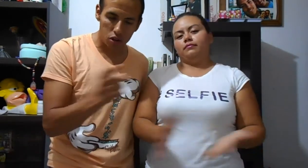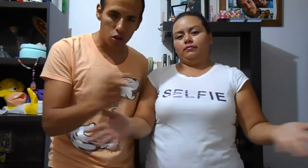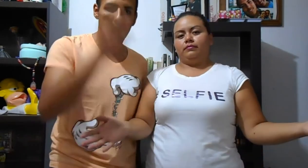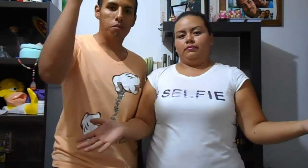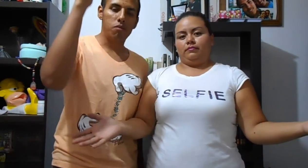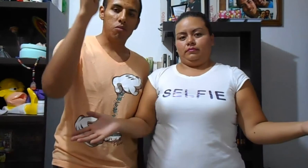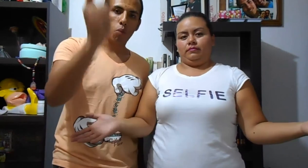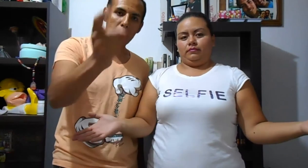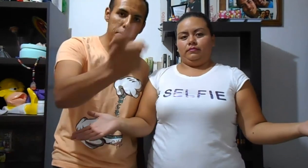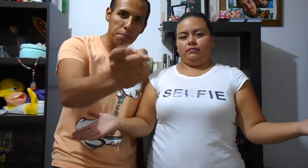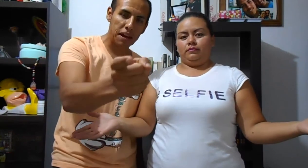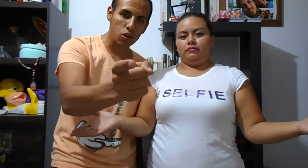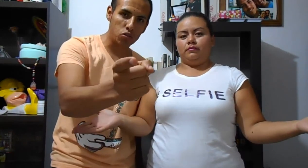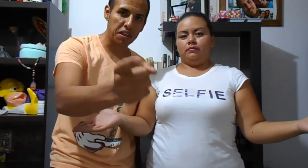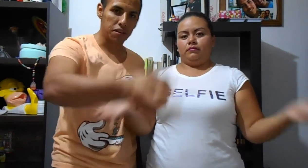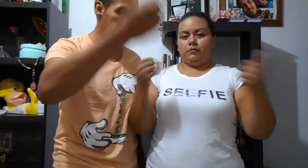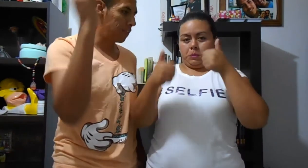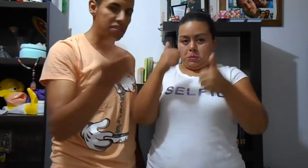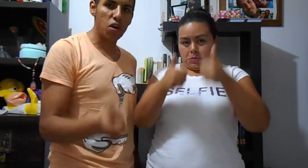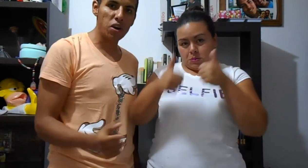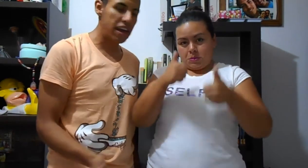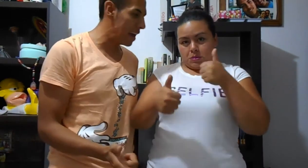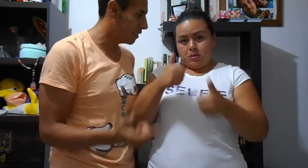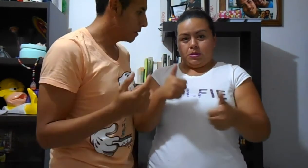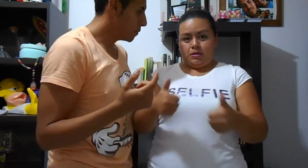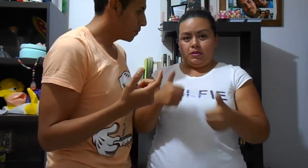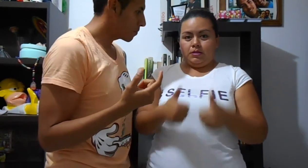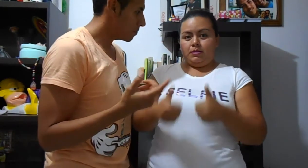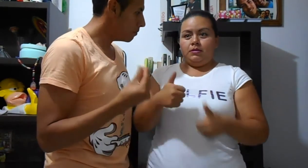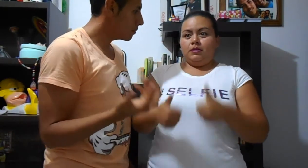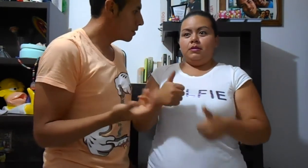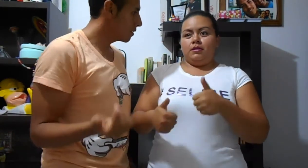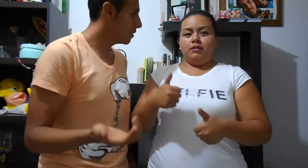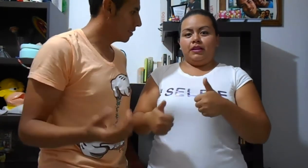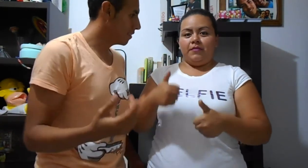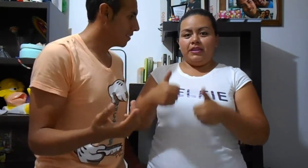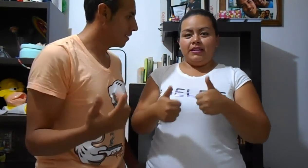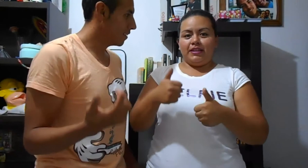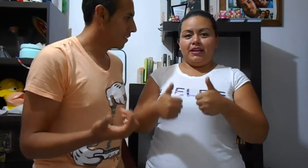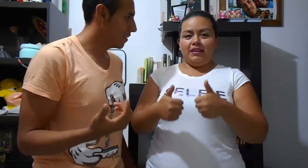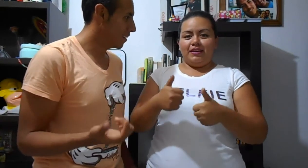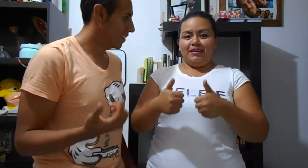todo, en todo. Buena vibra para todos ustedes. La frase de hoy es... Si la vida te da...